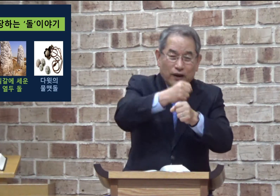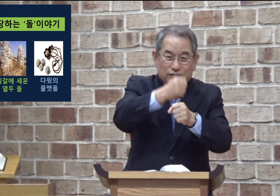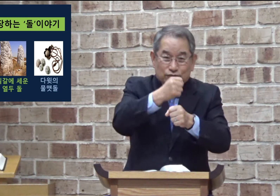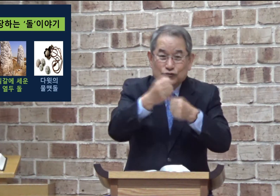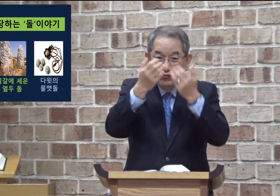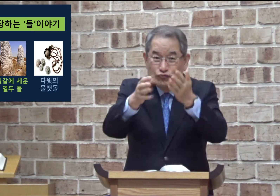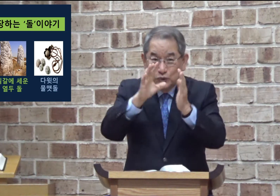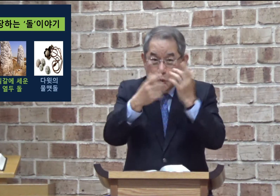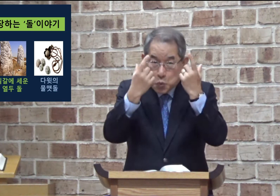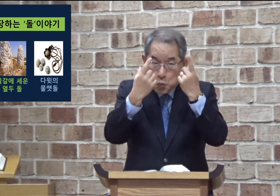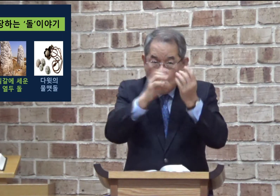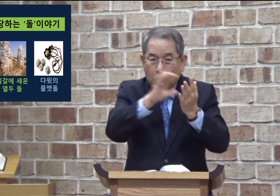스스로 모세가